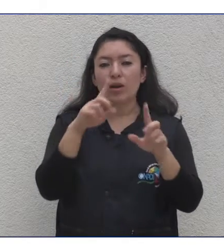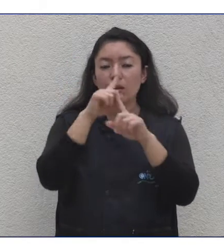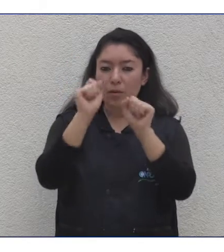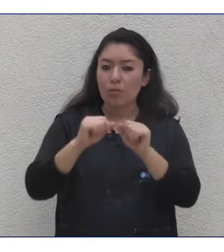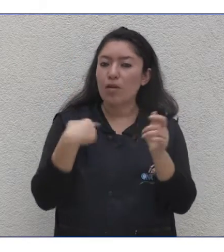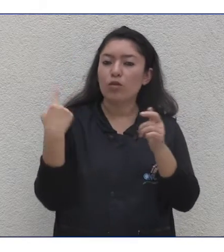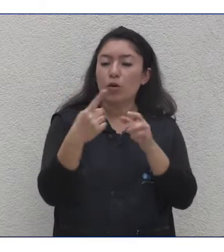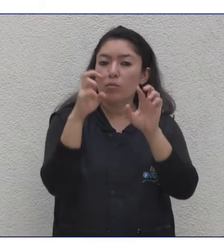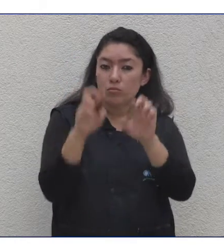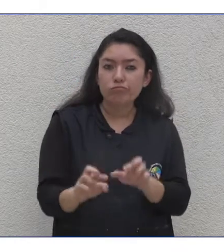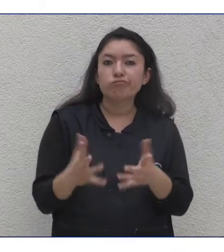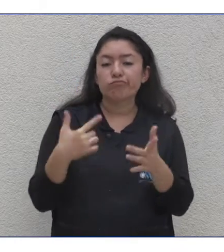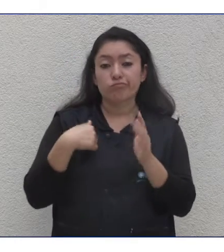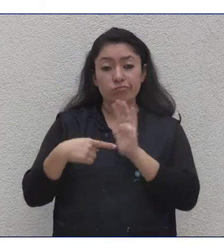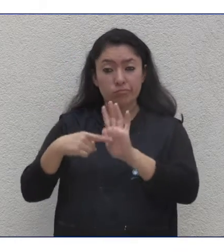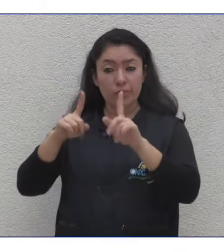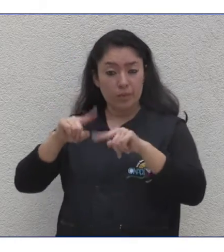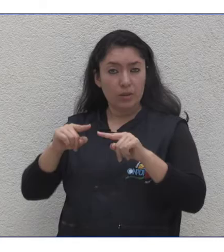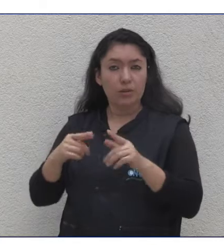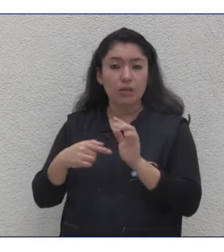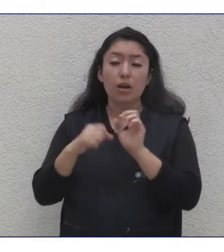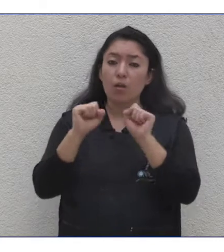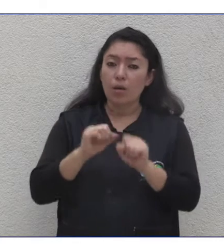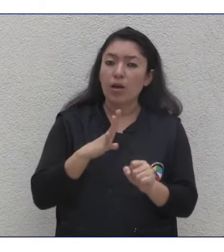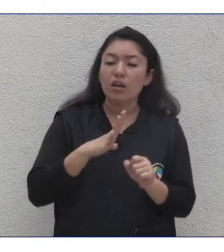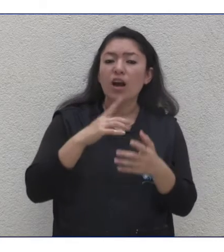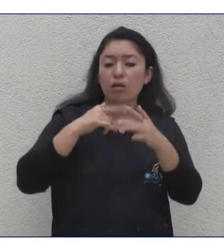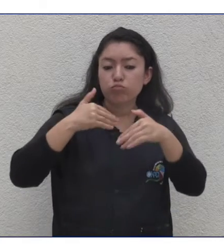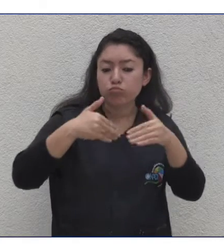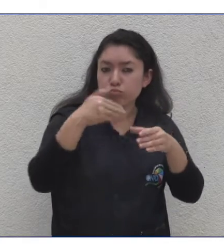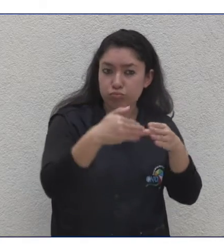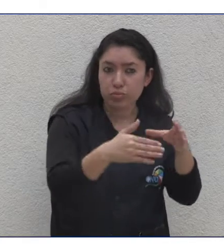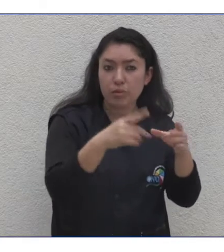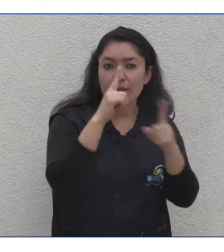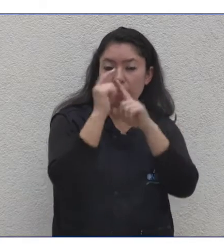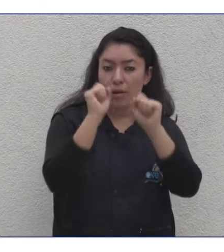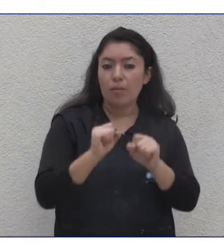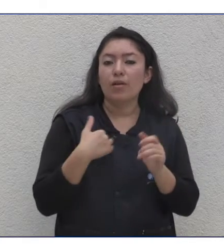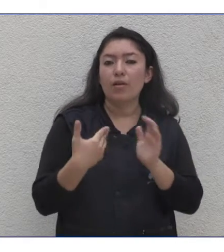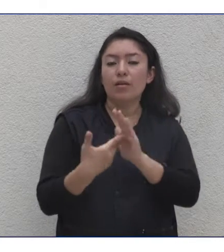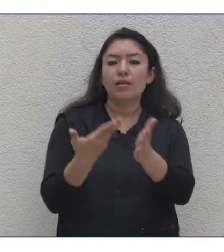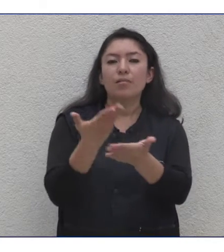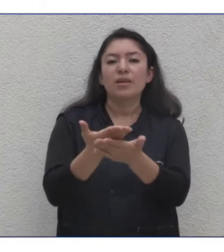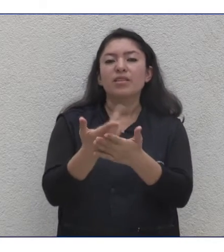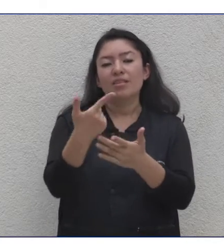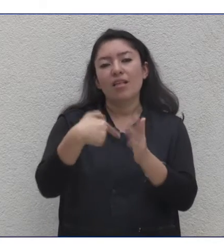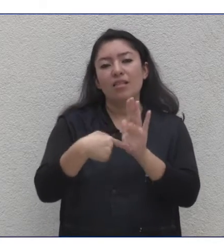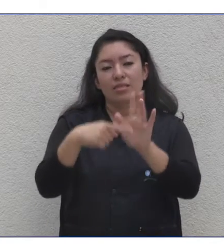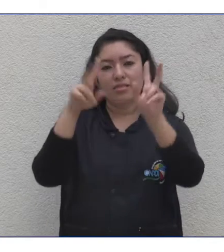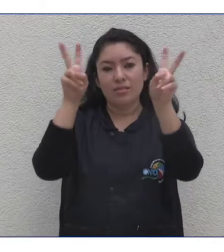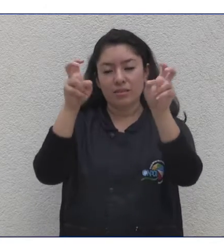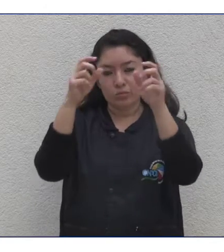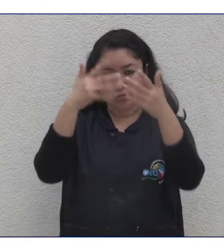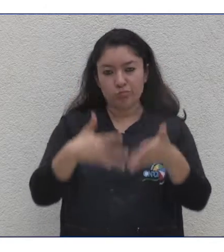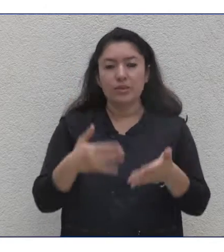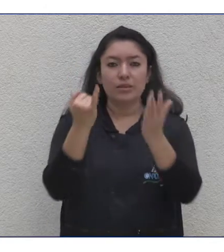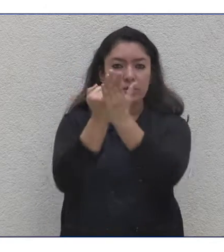instituciones, dependencias y archivos de la misma, sin más excepciones que las previstas en el citado texto